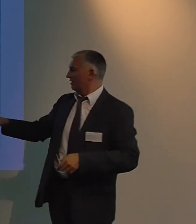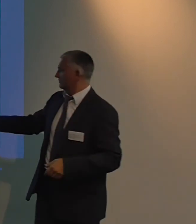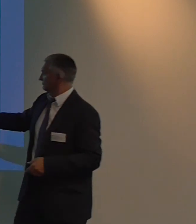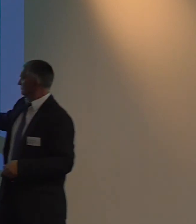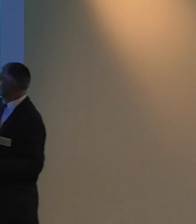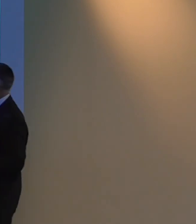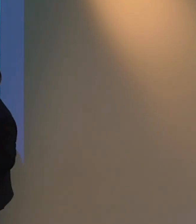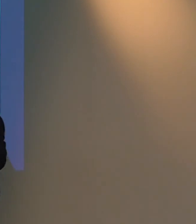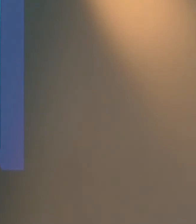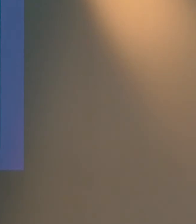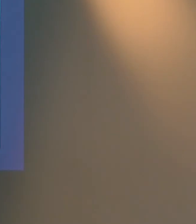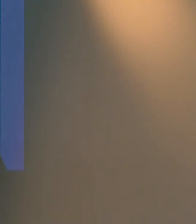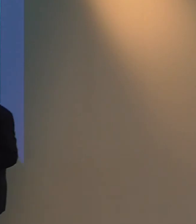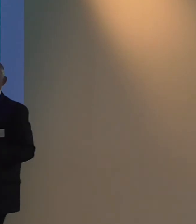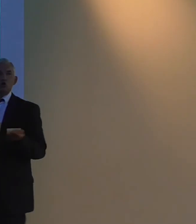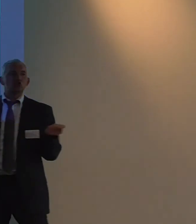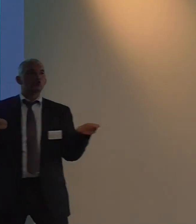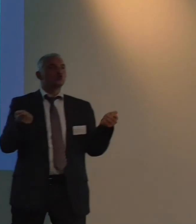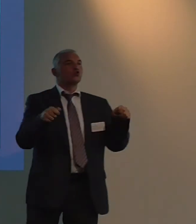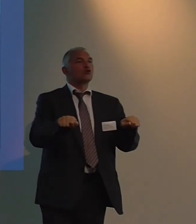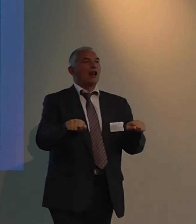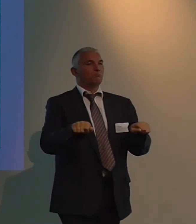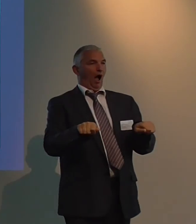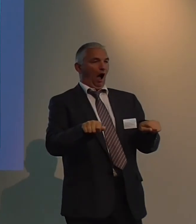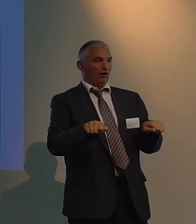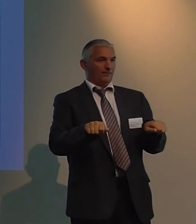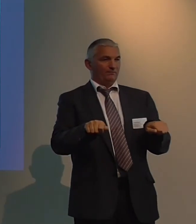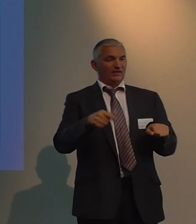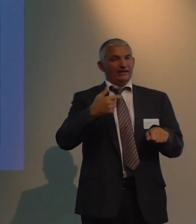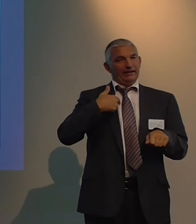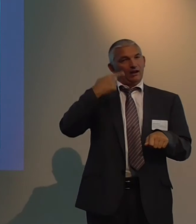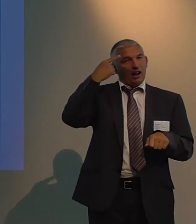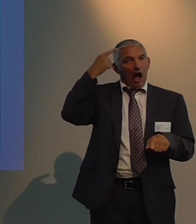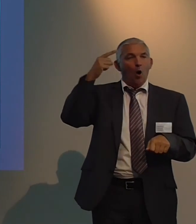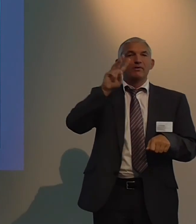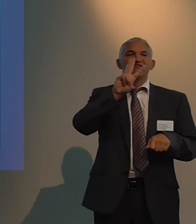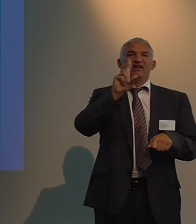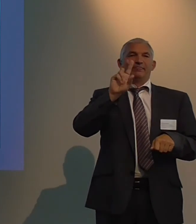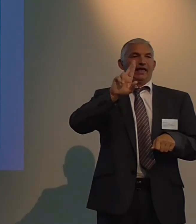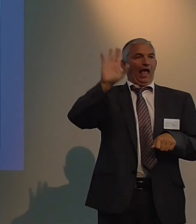nicht weiß, ob das wirklich so gemeint ist, dass die Zuschaltbarkeit von